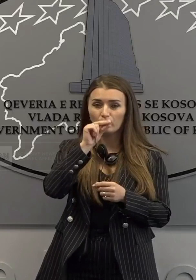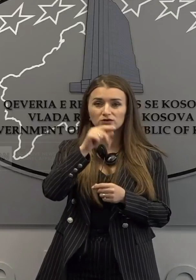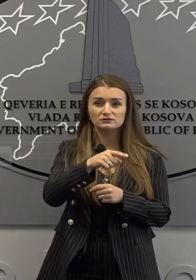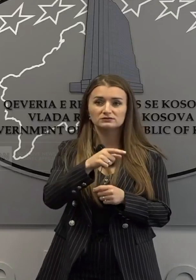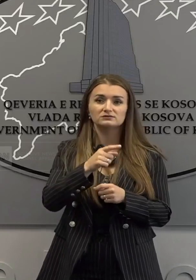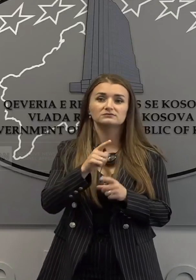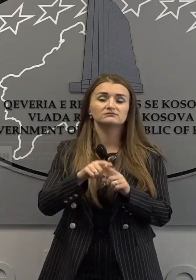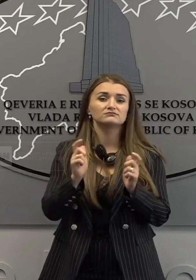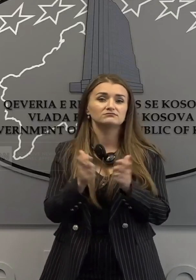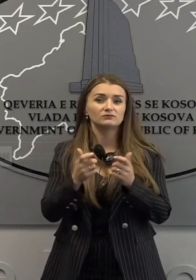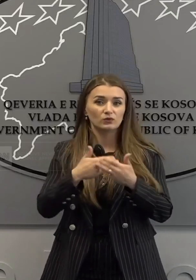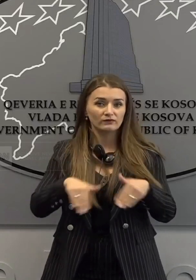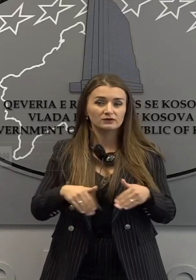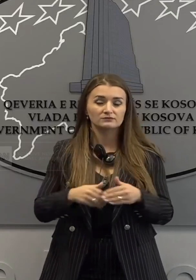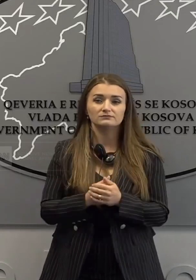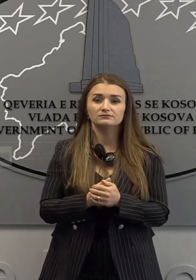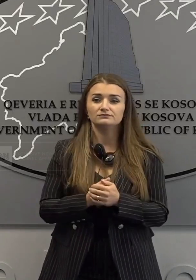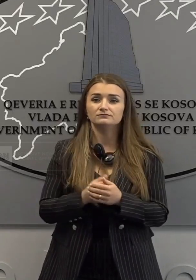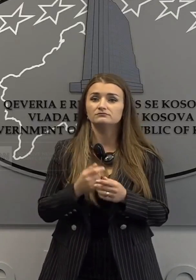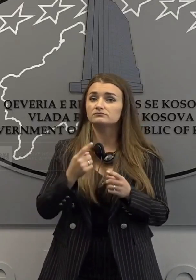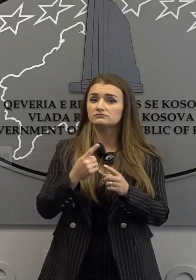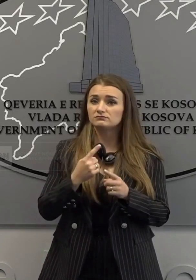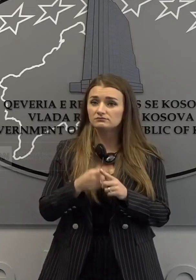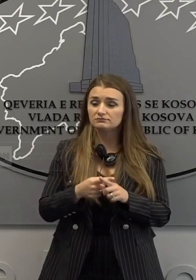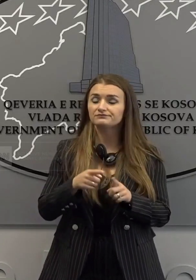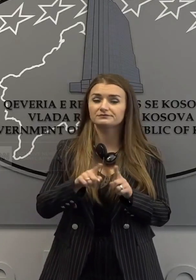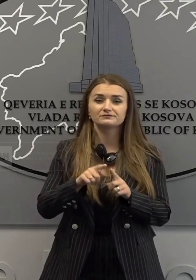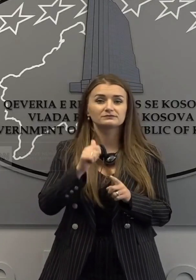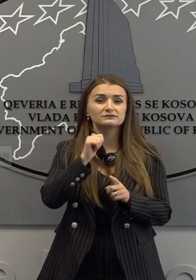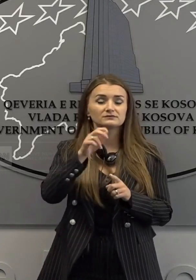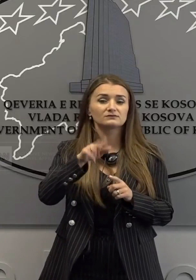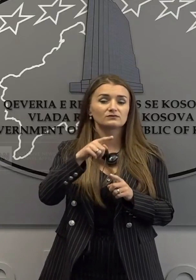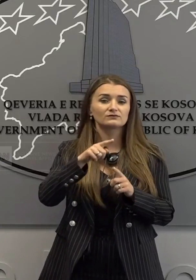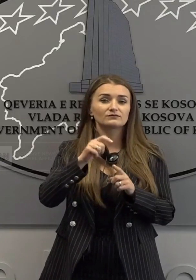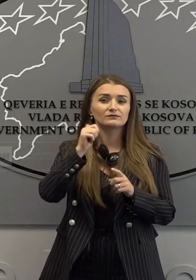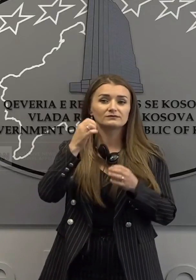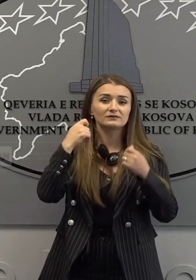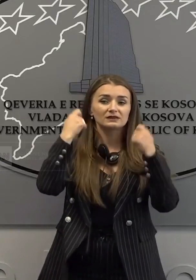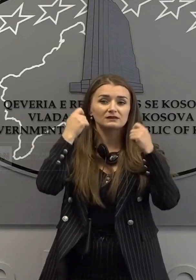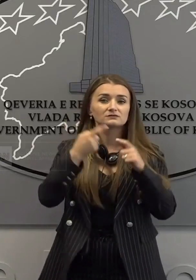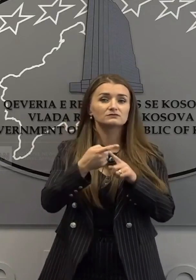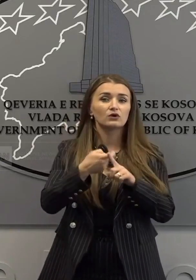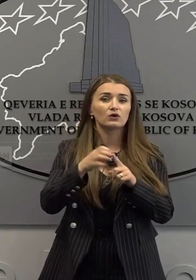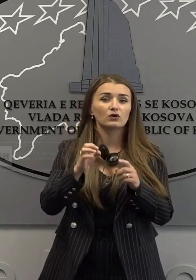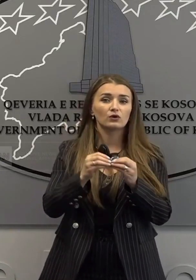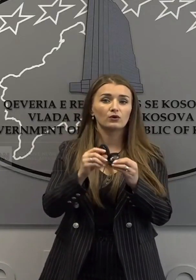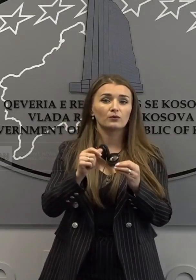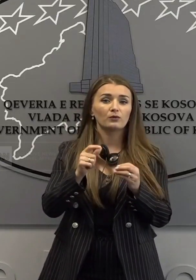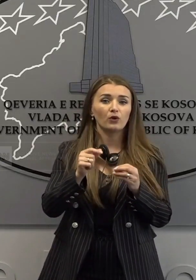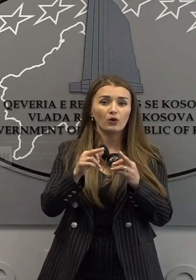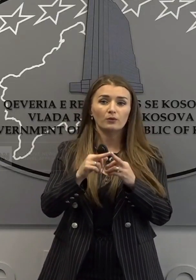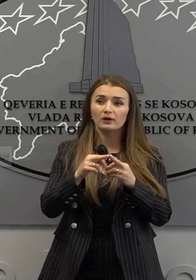Shem Mustafës, dhe në ditëlindjen e një sitit special ushtarak Kobra, i cili kishte rëmbyer ata